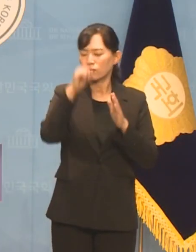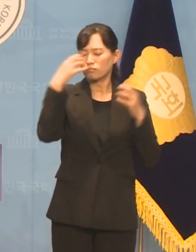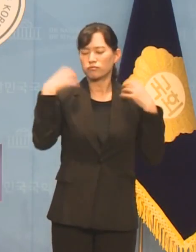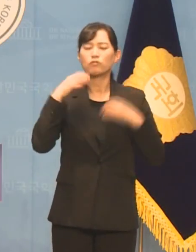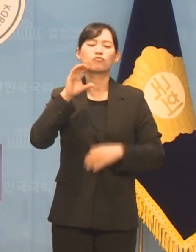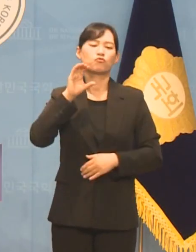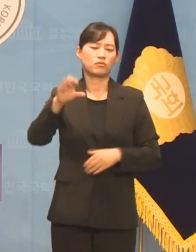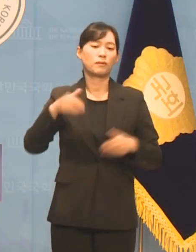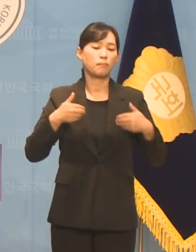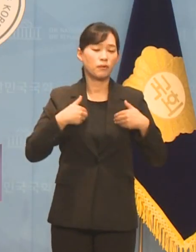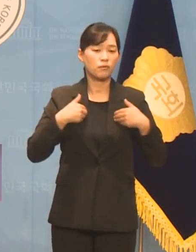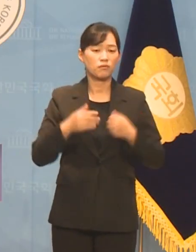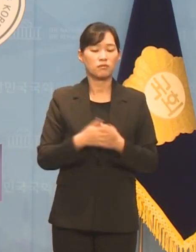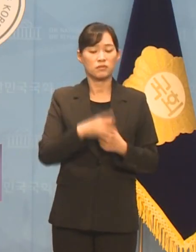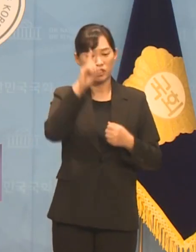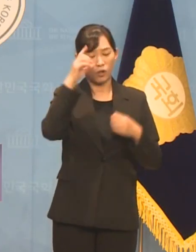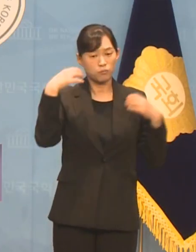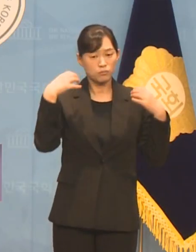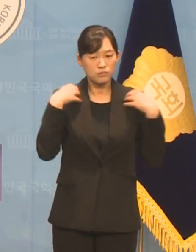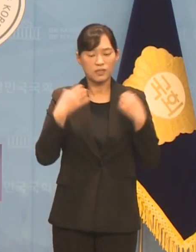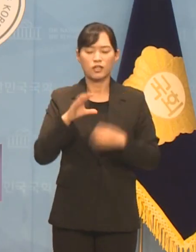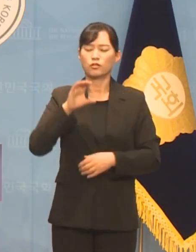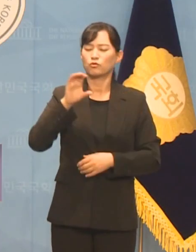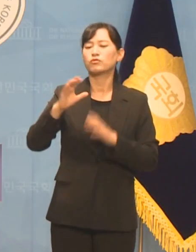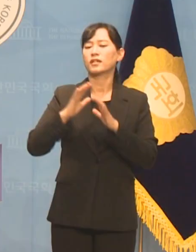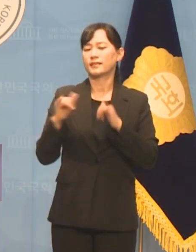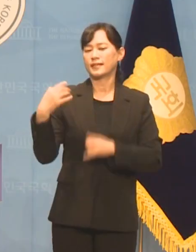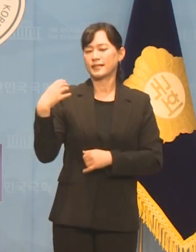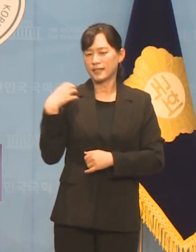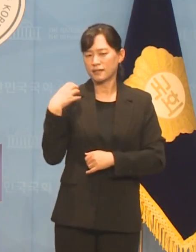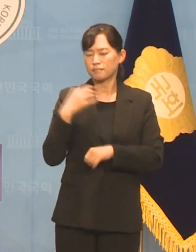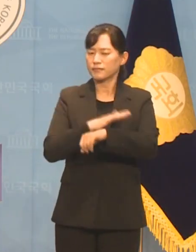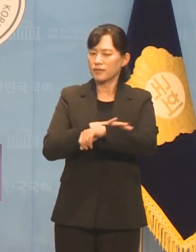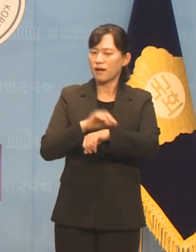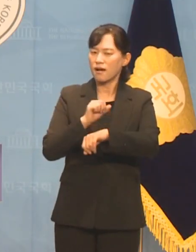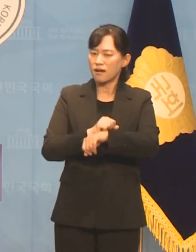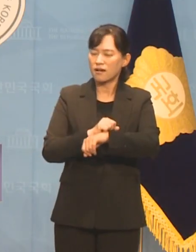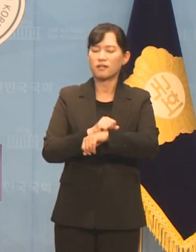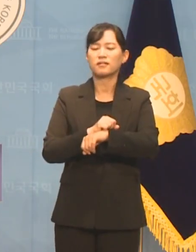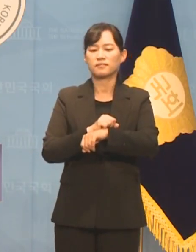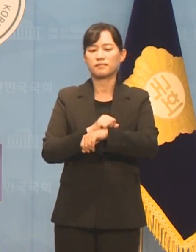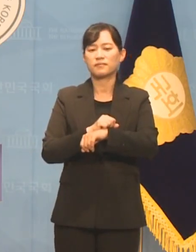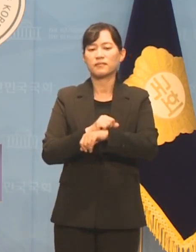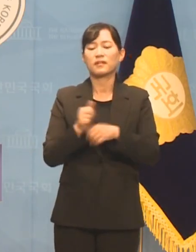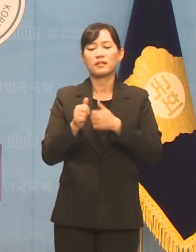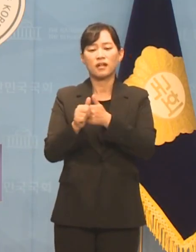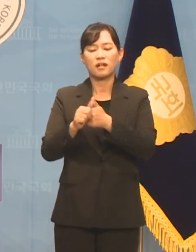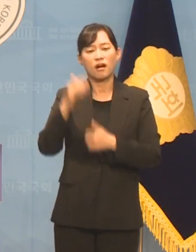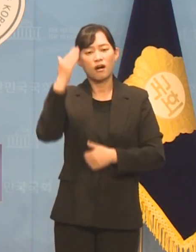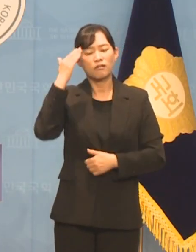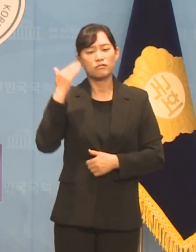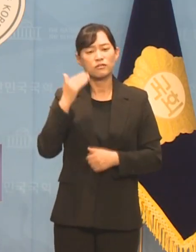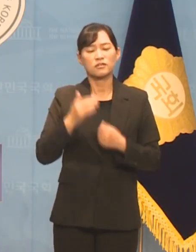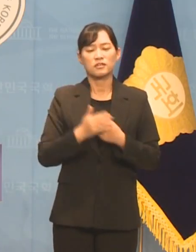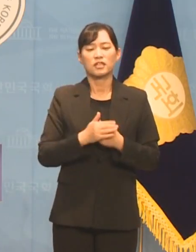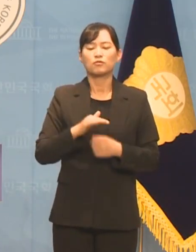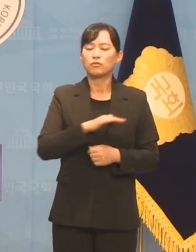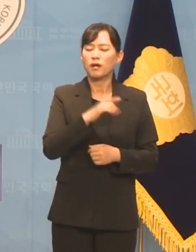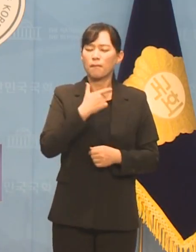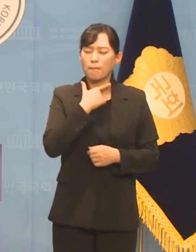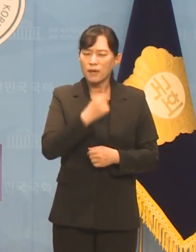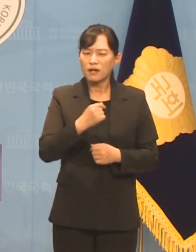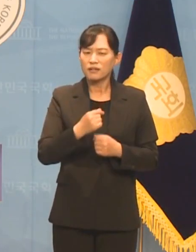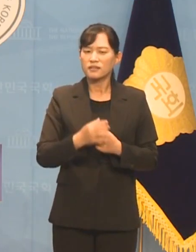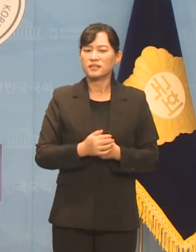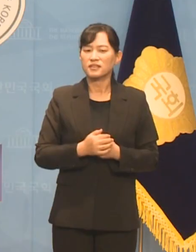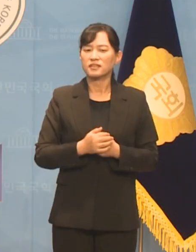필요합니다. 결국 정부가 투자자 역할을 얼마나 잘 해내느냐가 우리가 꿈꾸는 혁신 경제의